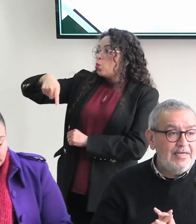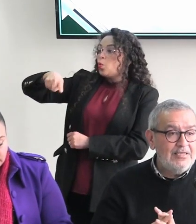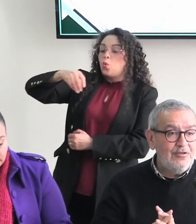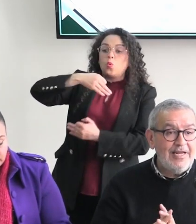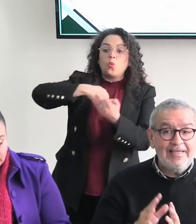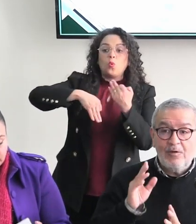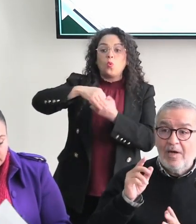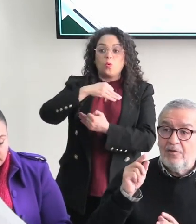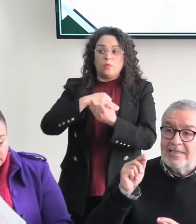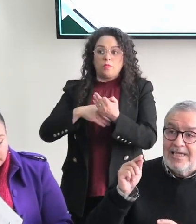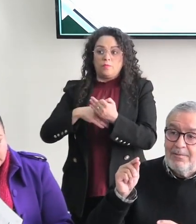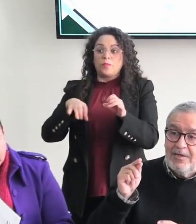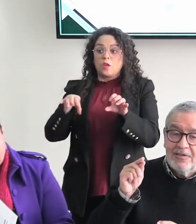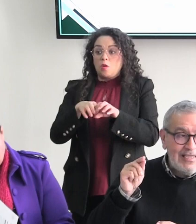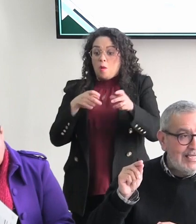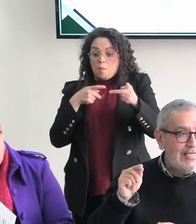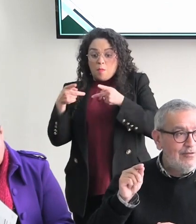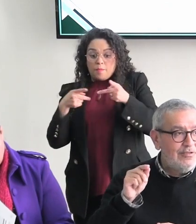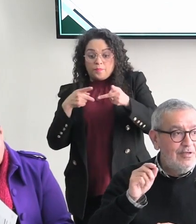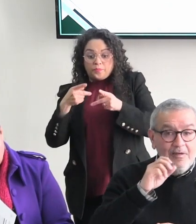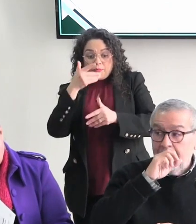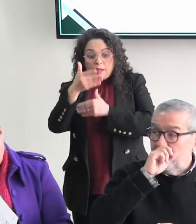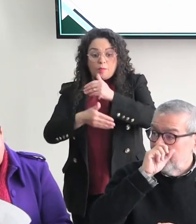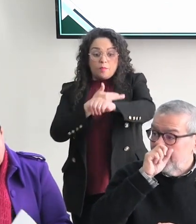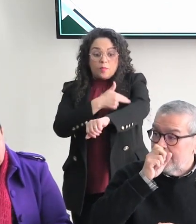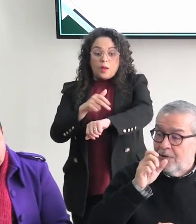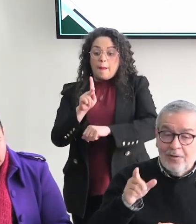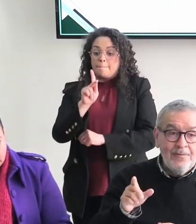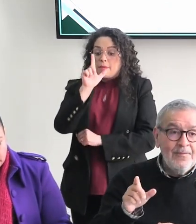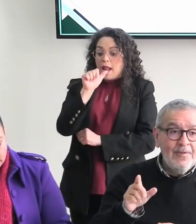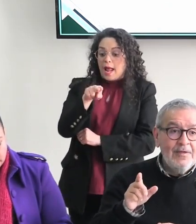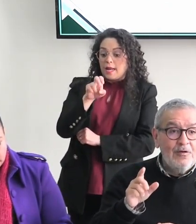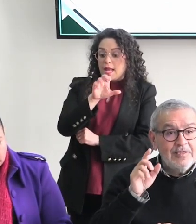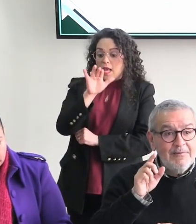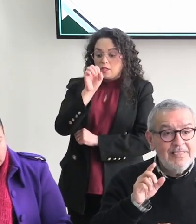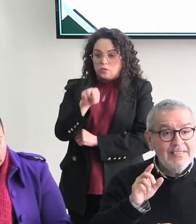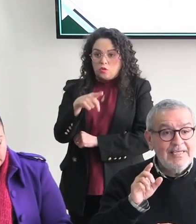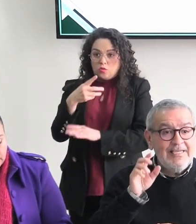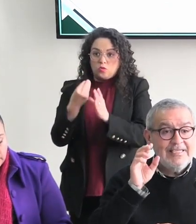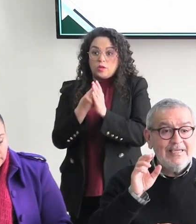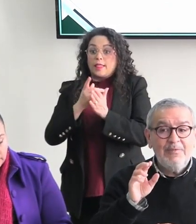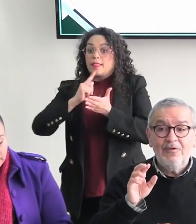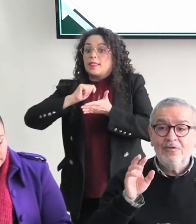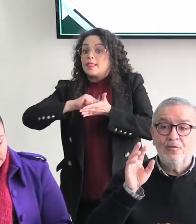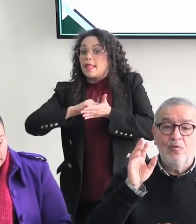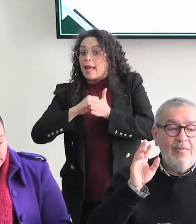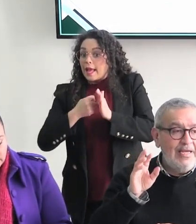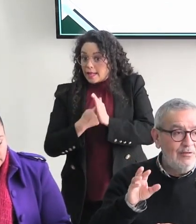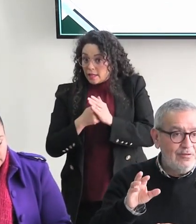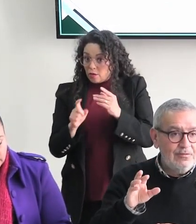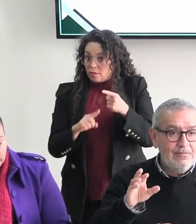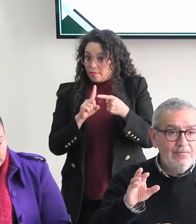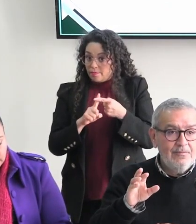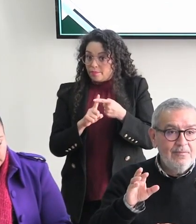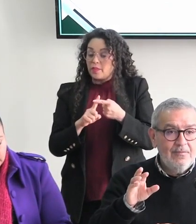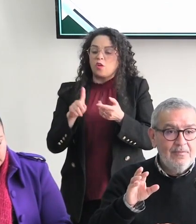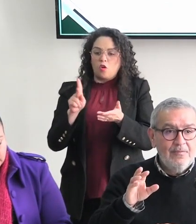proceso de planeación adecuado en términos técnicos, pero sobre todo, otra vez, en términos